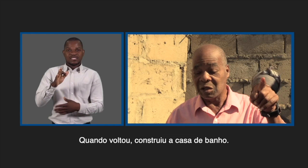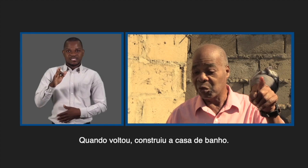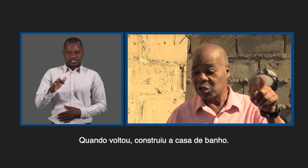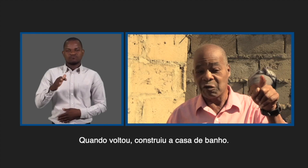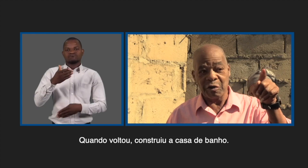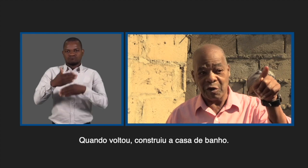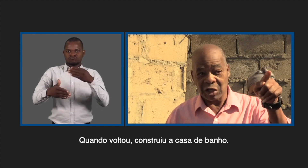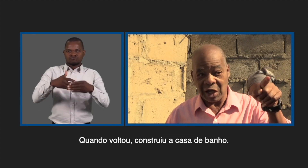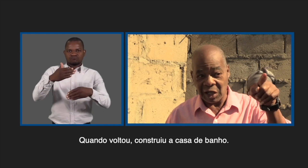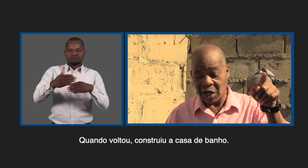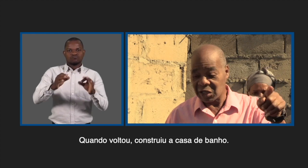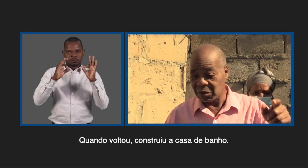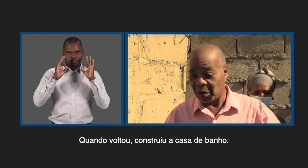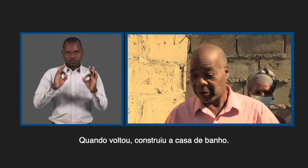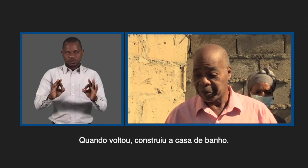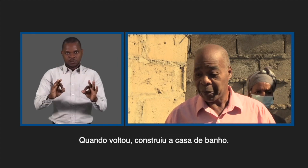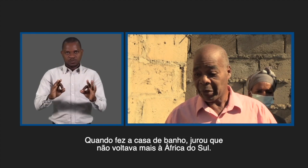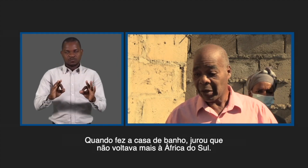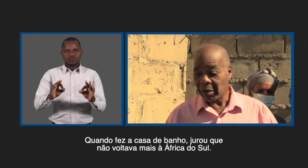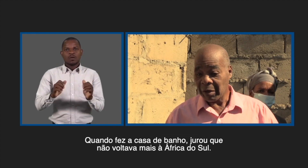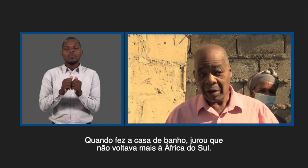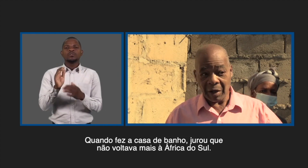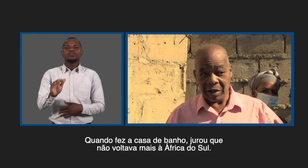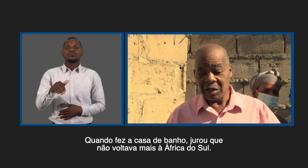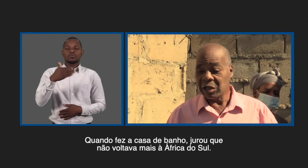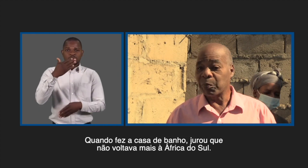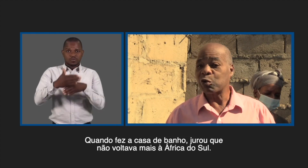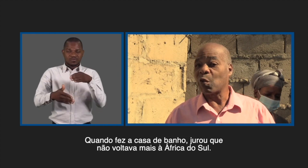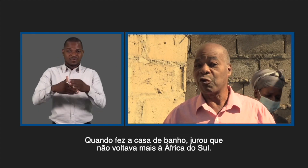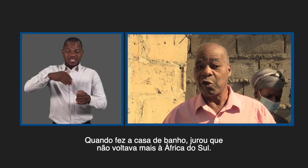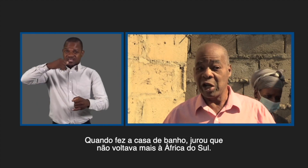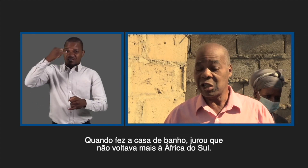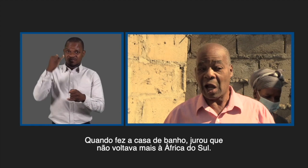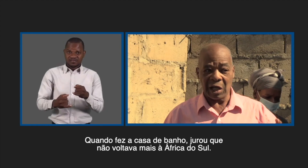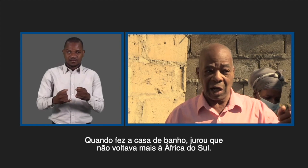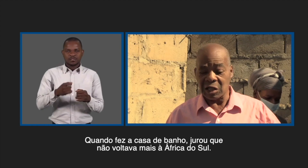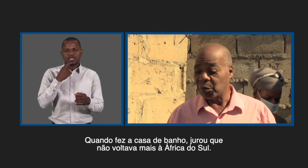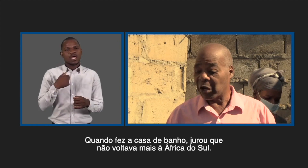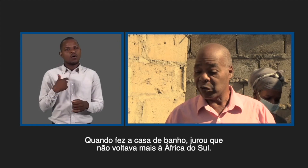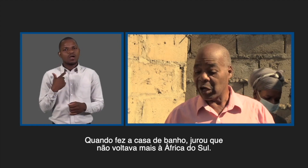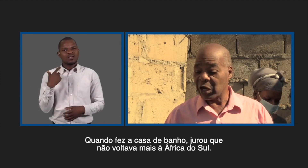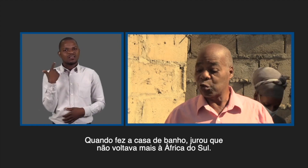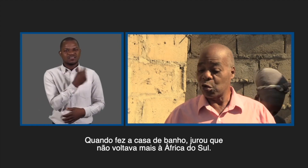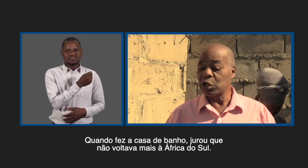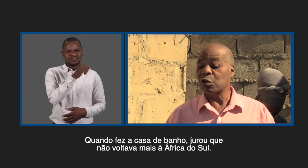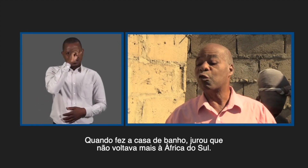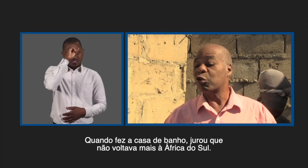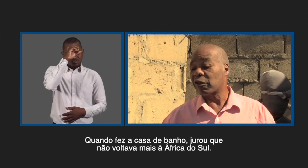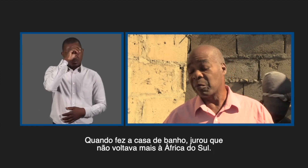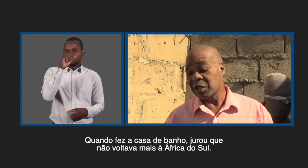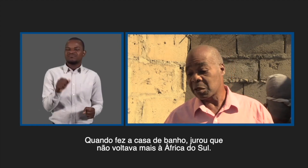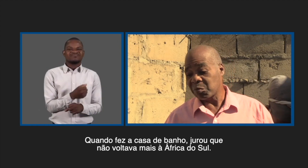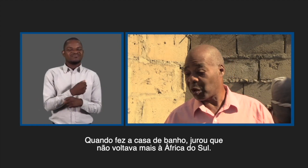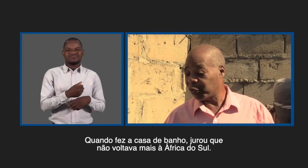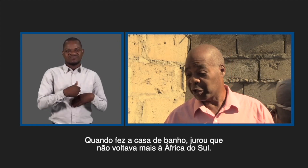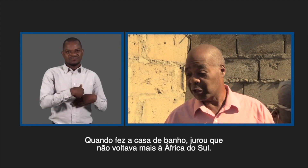banho ali, porque estava em falta daquela casa de banho ali. Depois, quando fez aquela casa de banho, ela jurou de que não